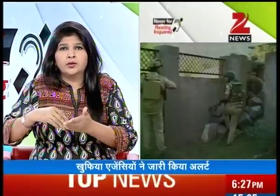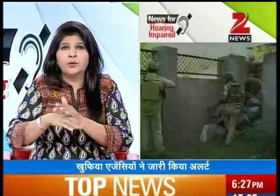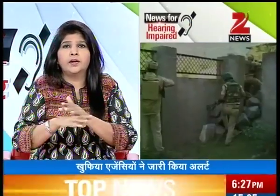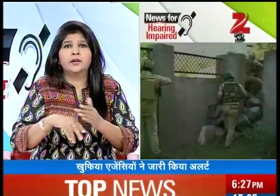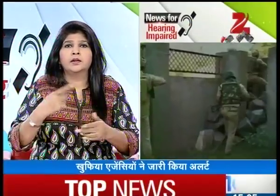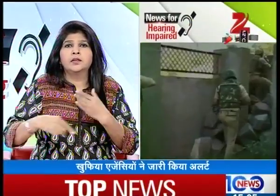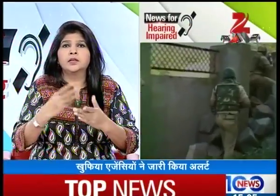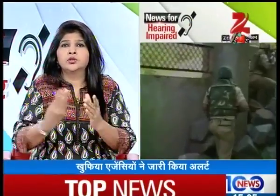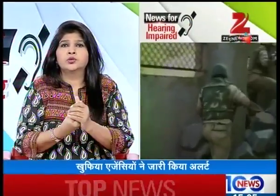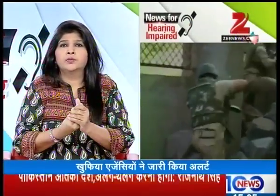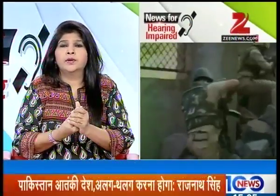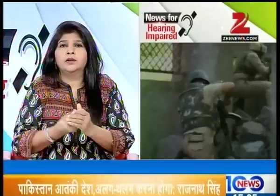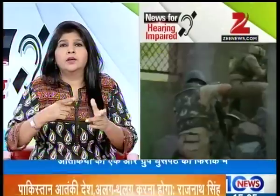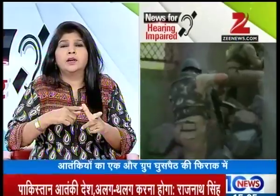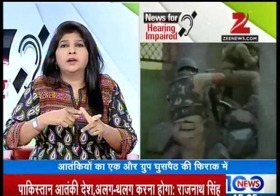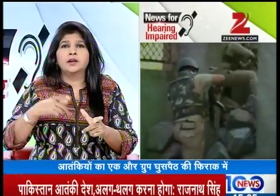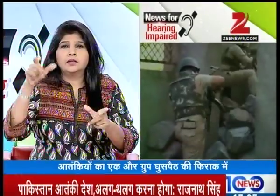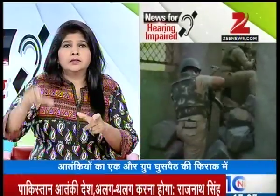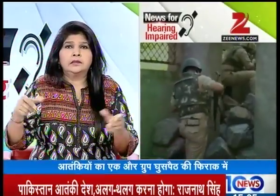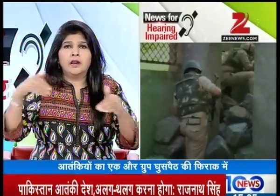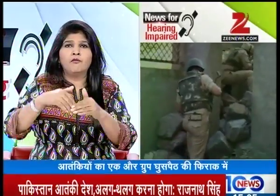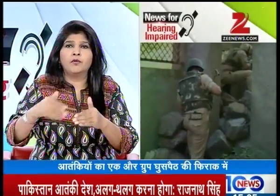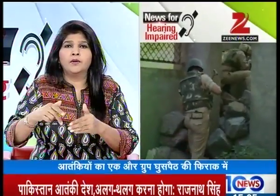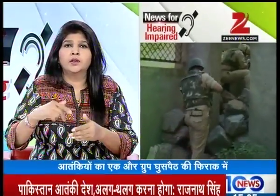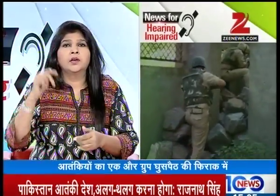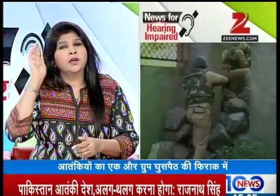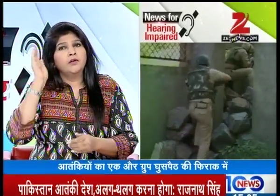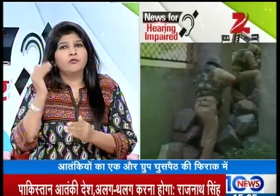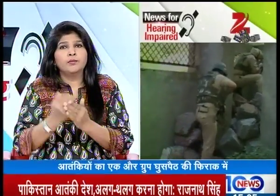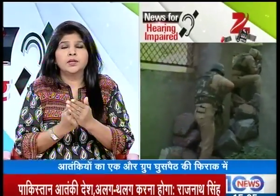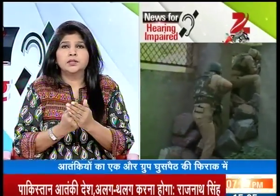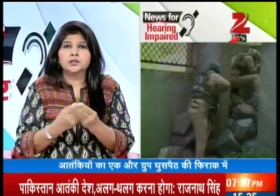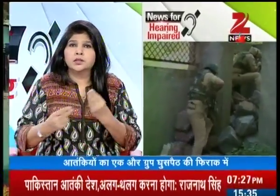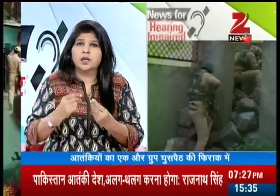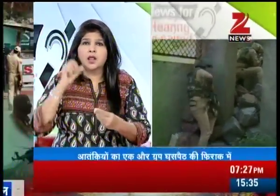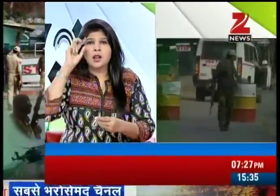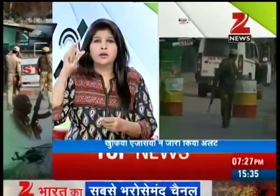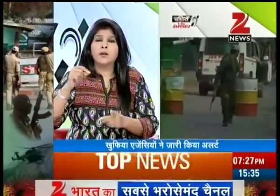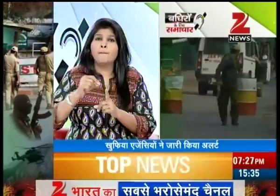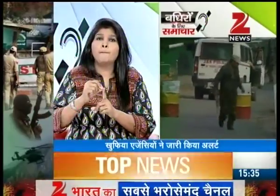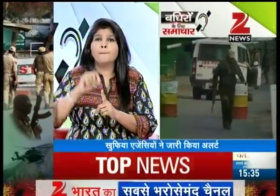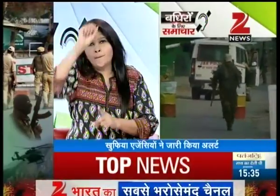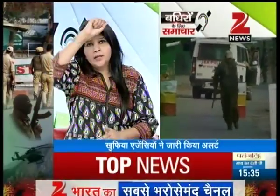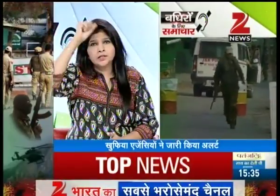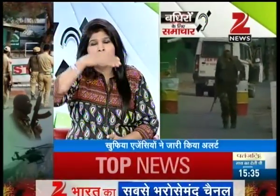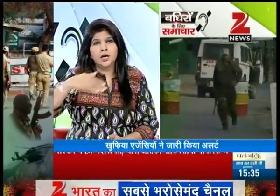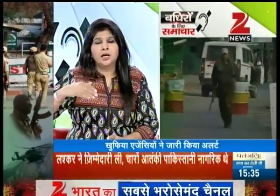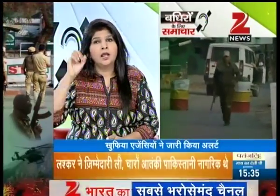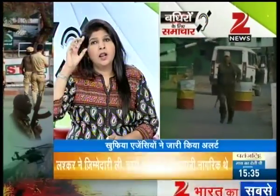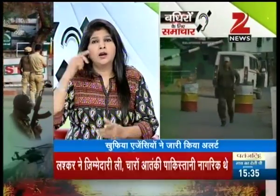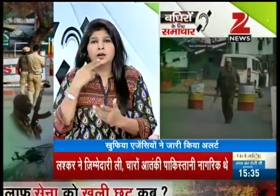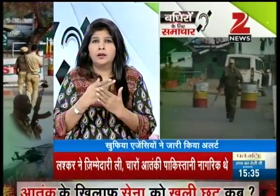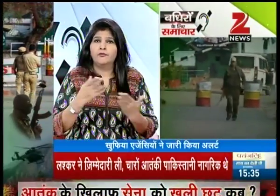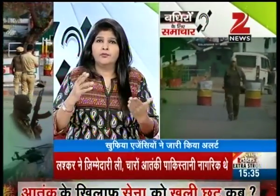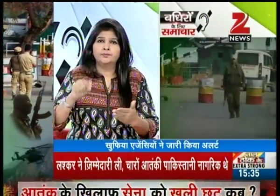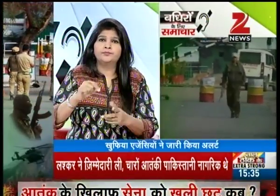है। इस ग्रुप में कई आतंकी शामिल बताए जा रहे हैं। खुफिया एजेंसियों के अलर्ट के बाद पंजाब में अलर्ट घोषित किया